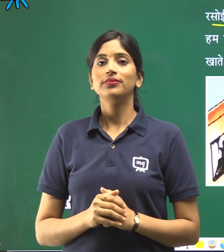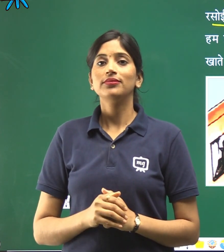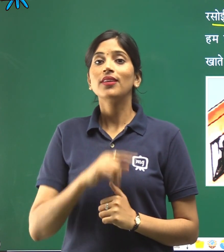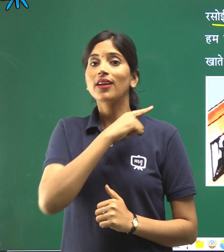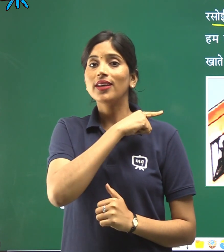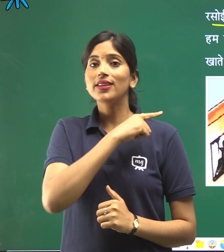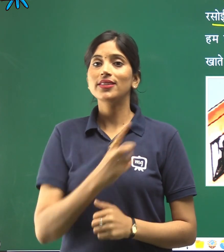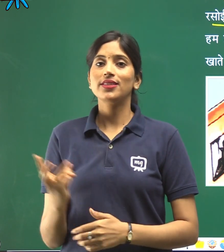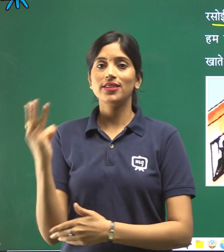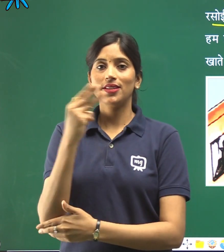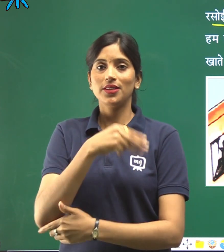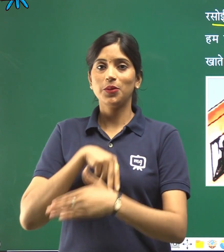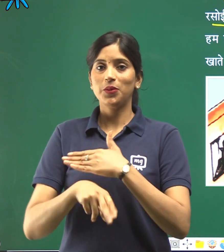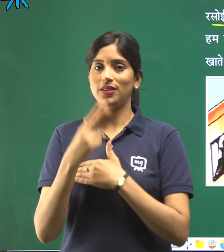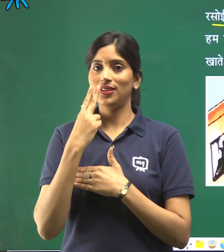इस चित्र में देखो,